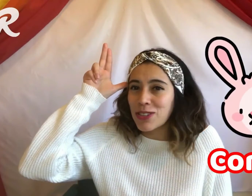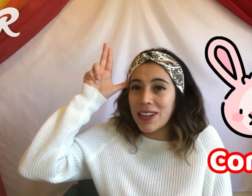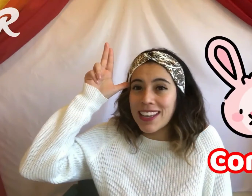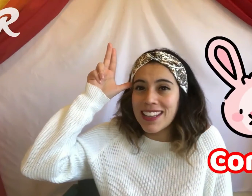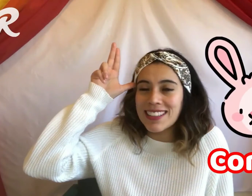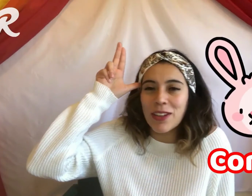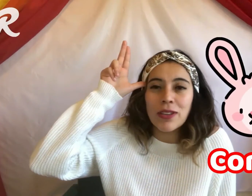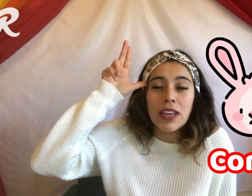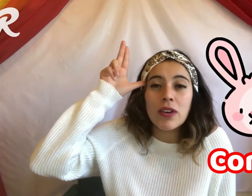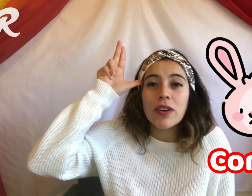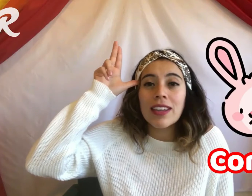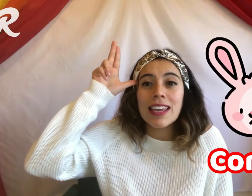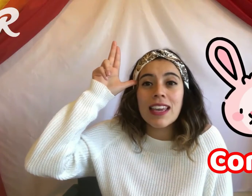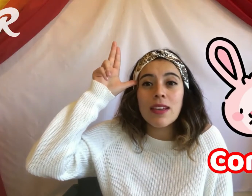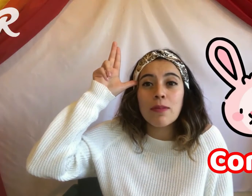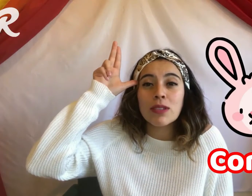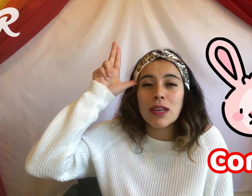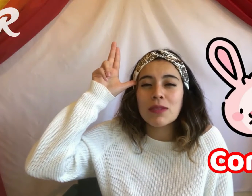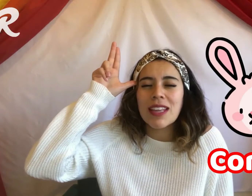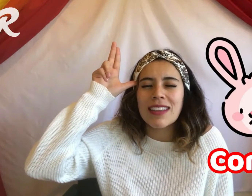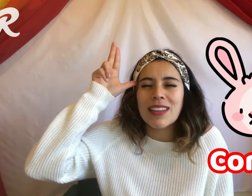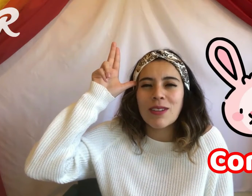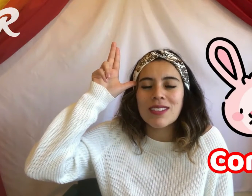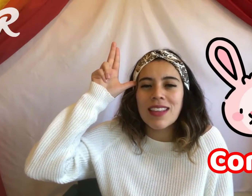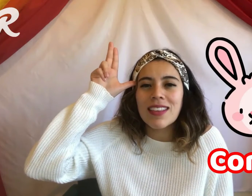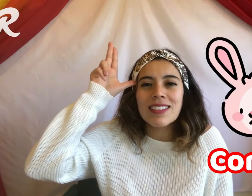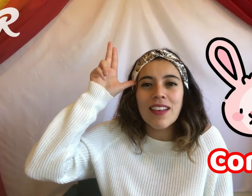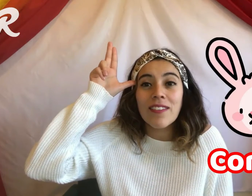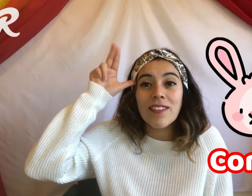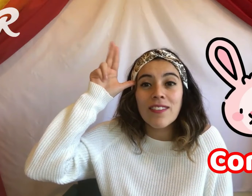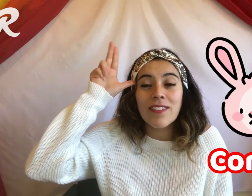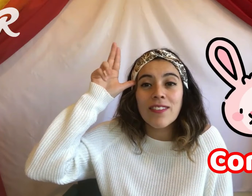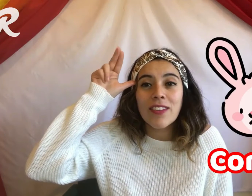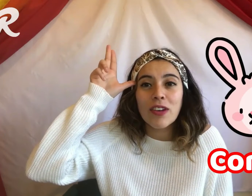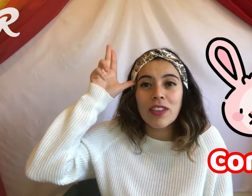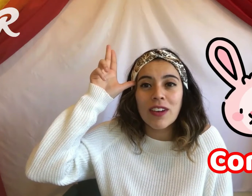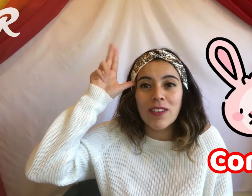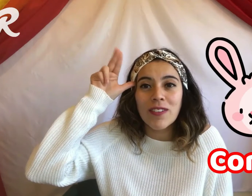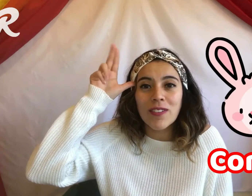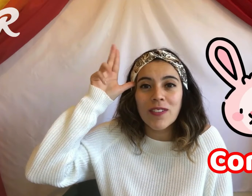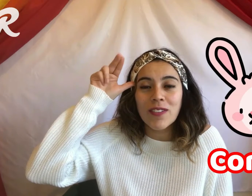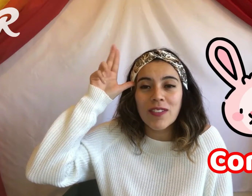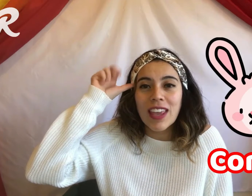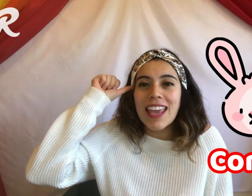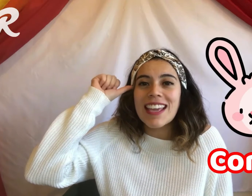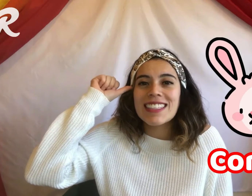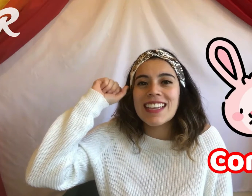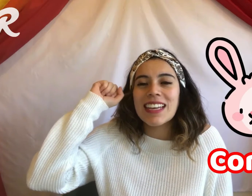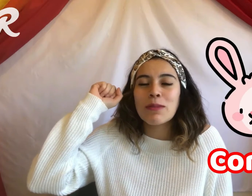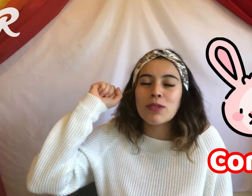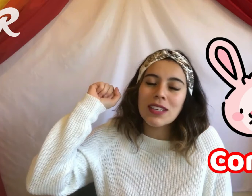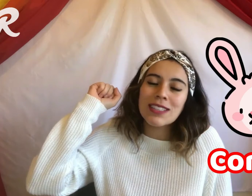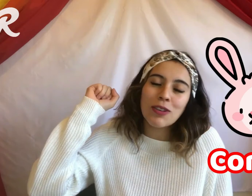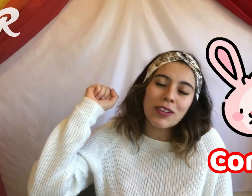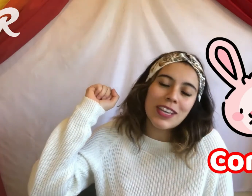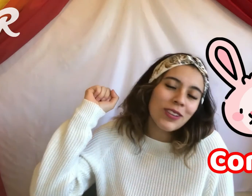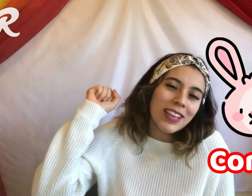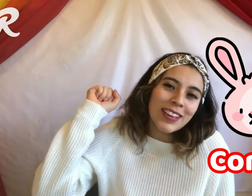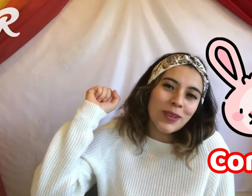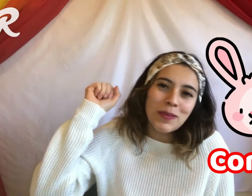orejitas del conejo y mostramos tantitito los dientes. Conejo. Y si queremos que sea un conejito tierno, pues ya